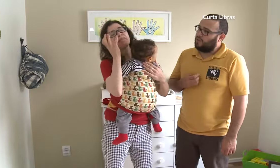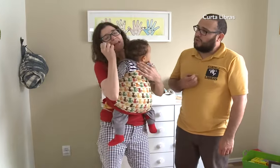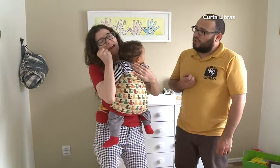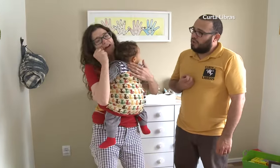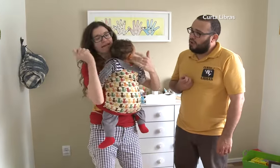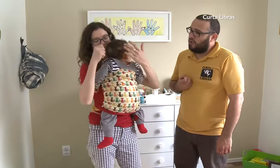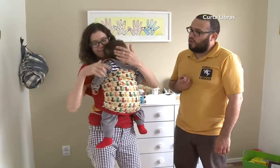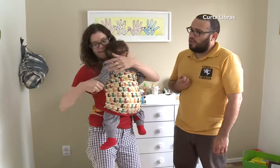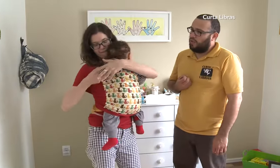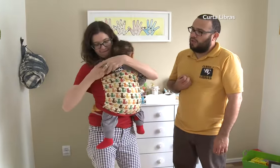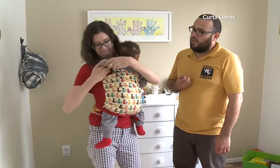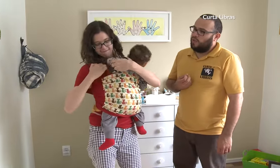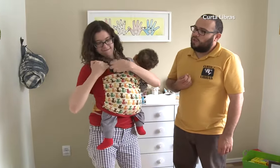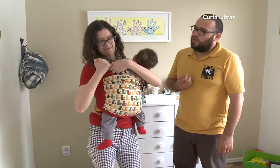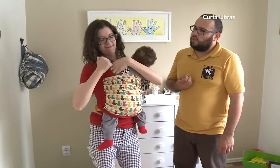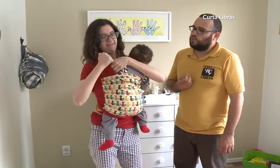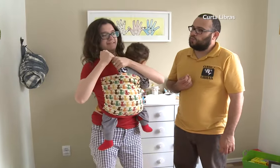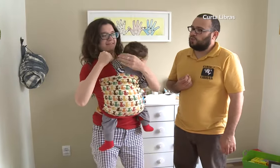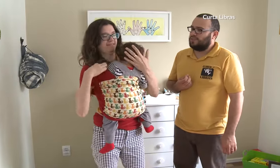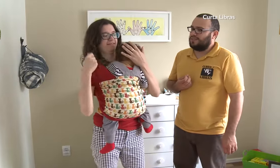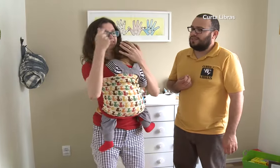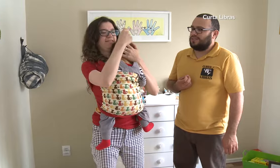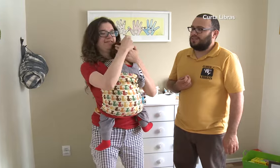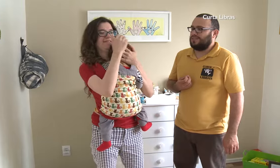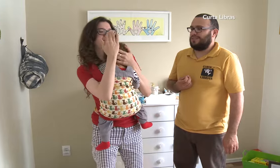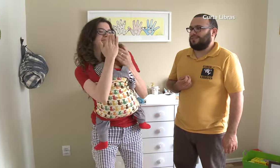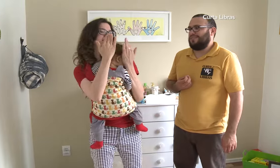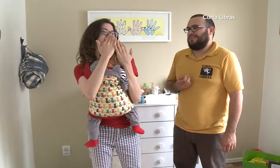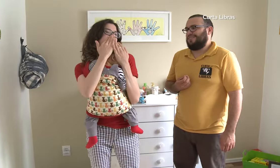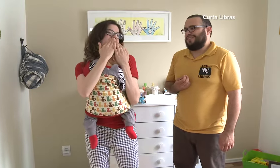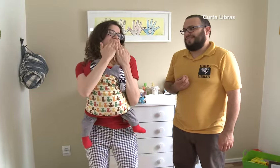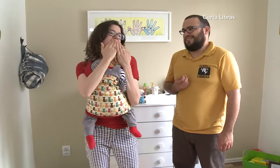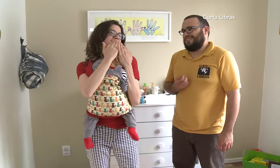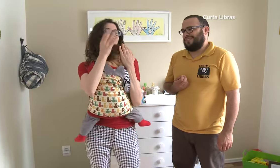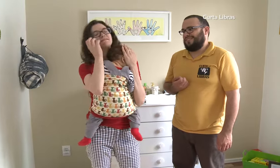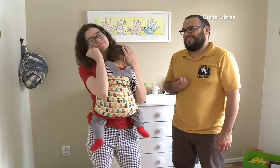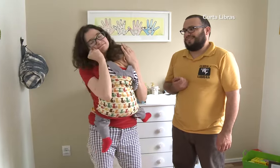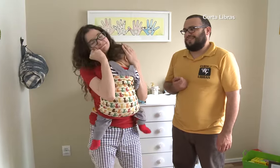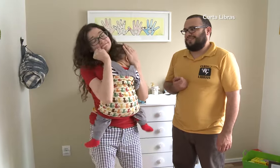Se ela dormir, coloca os bracinhos aqui dentro e tapa ela até aqui.